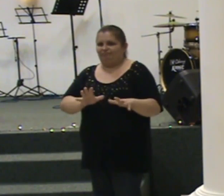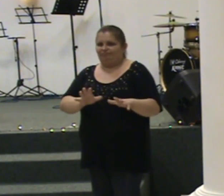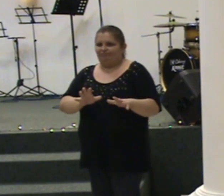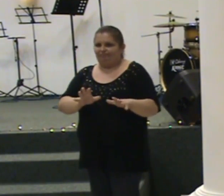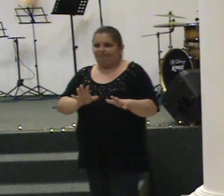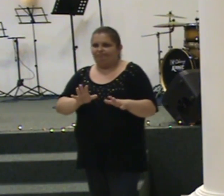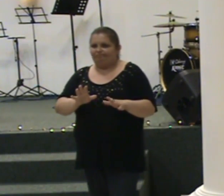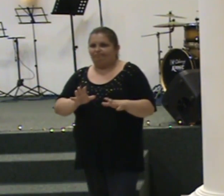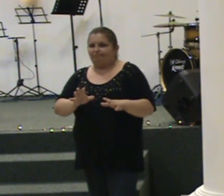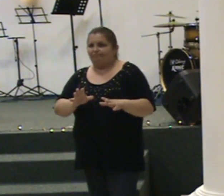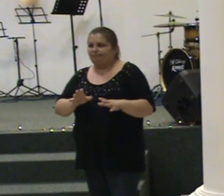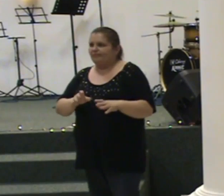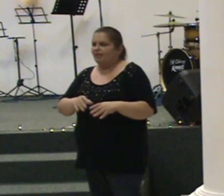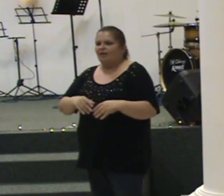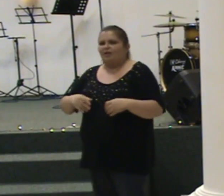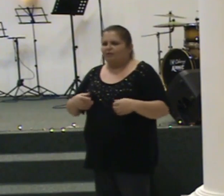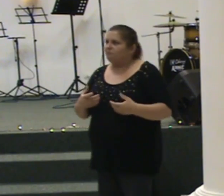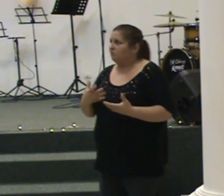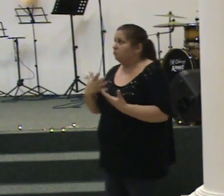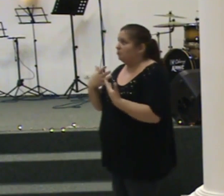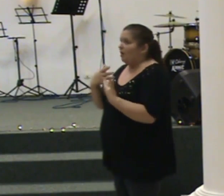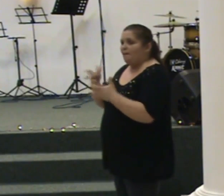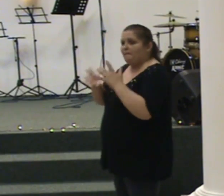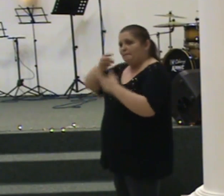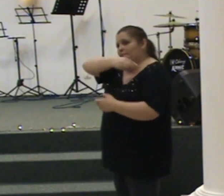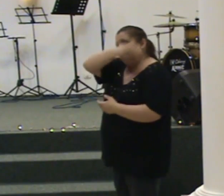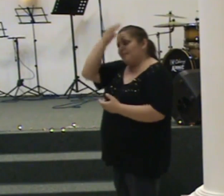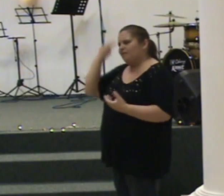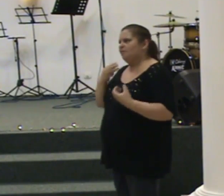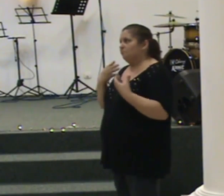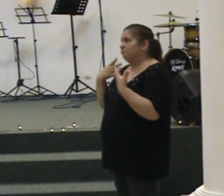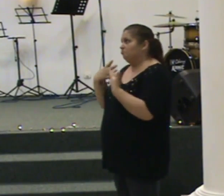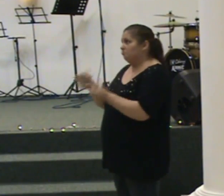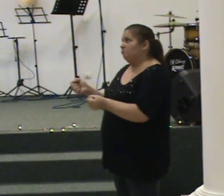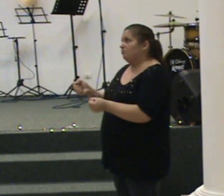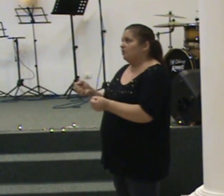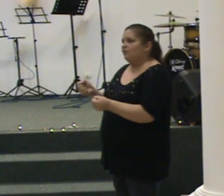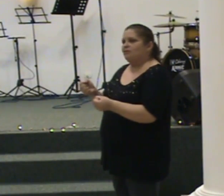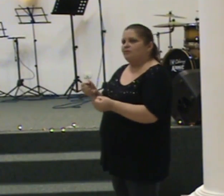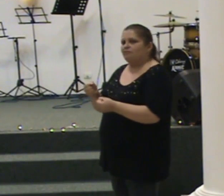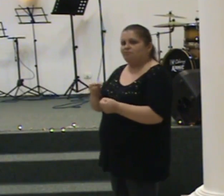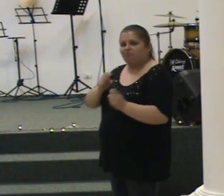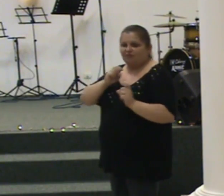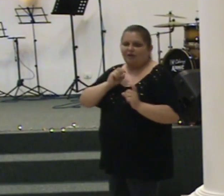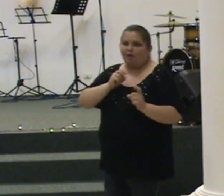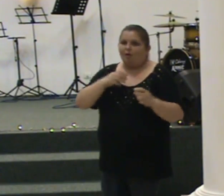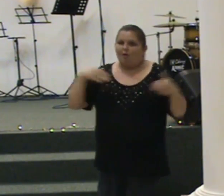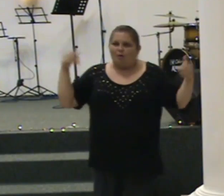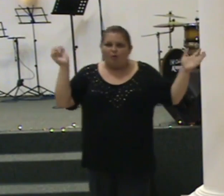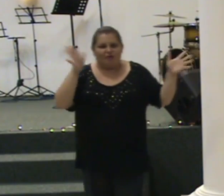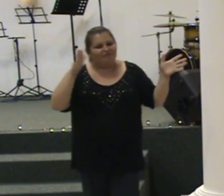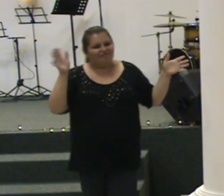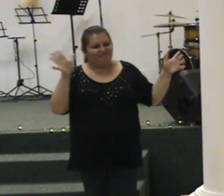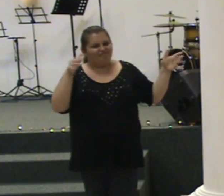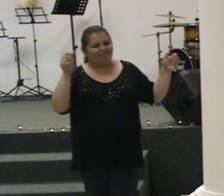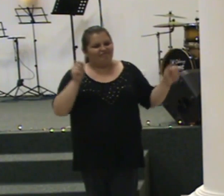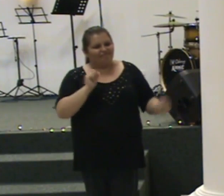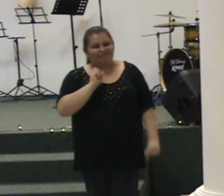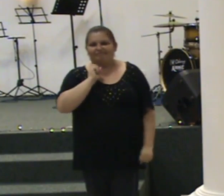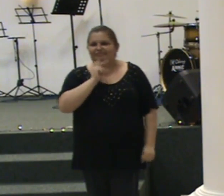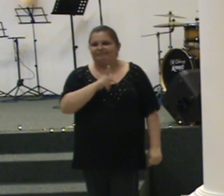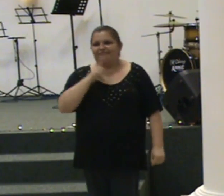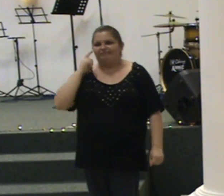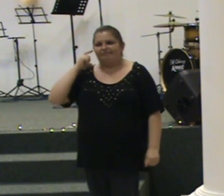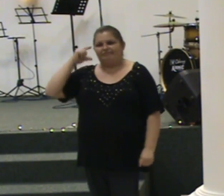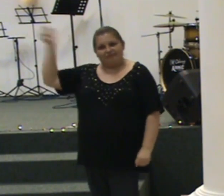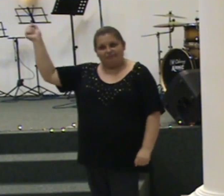mim, a palavra diz que o anjo a deixou e partiu, e já estava consumado. Deus está fazendo esse convite para você, que